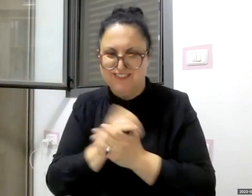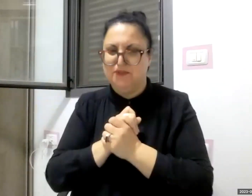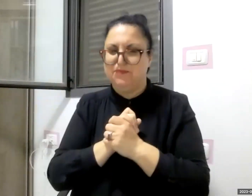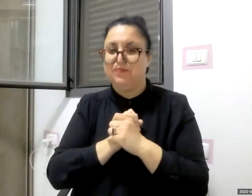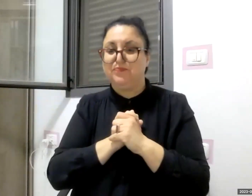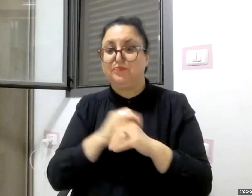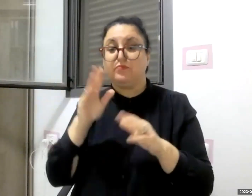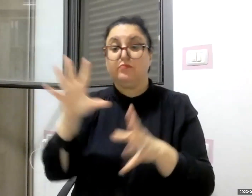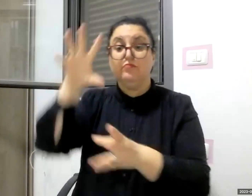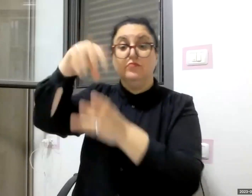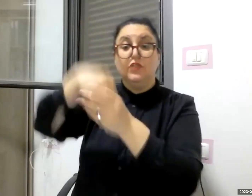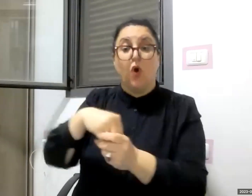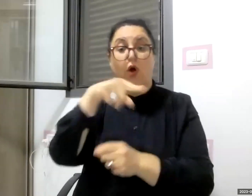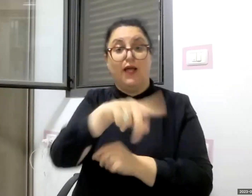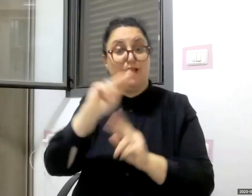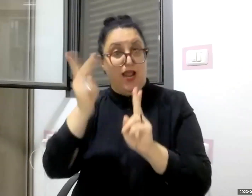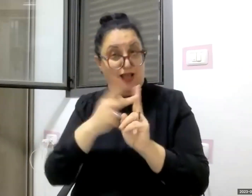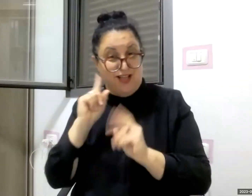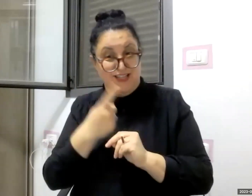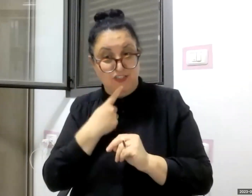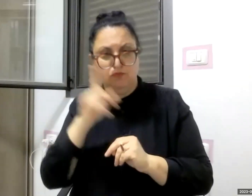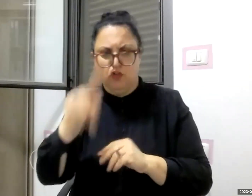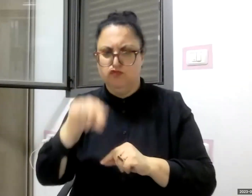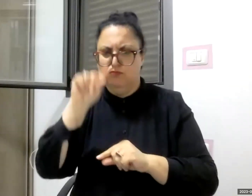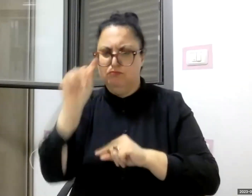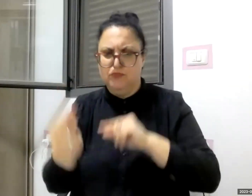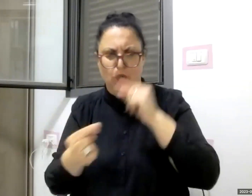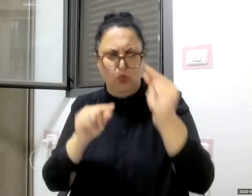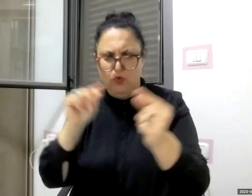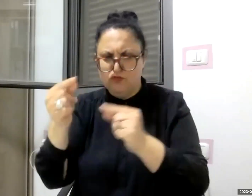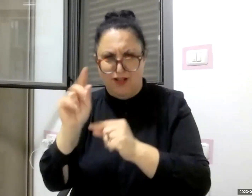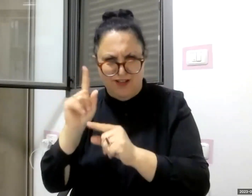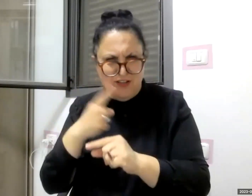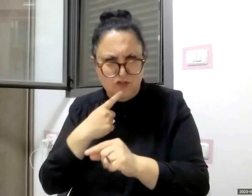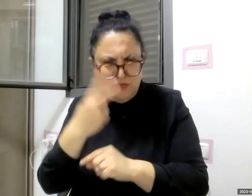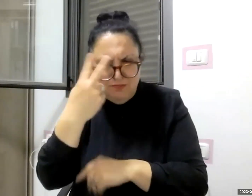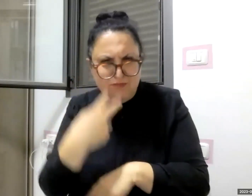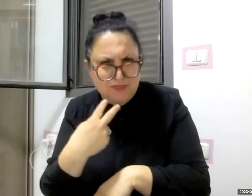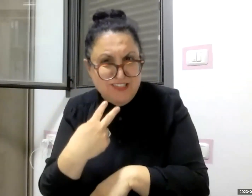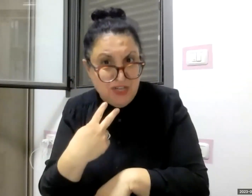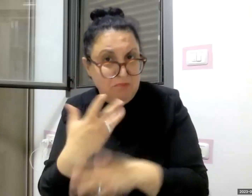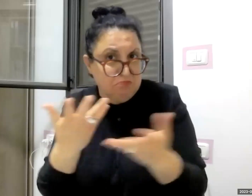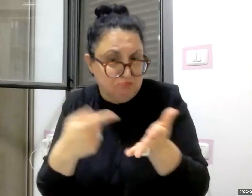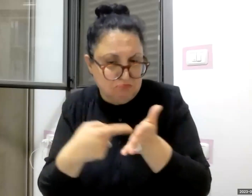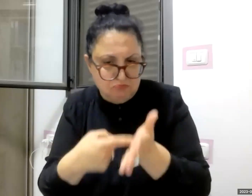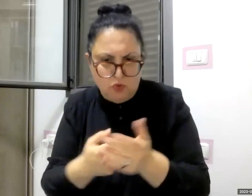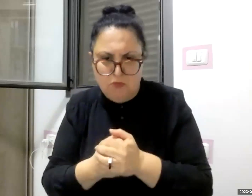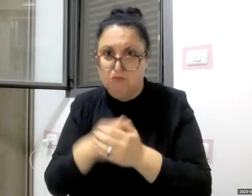התפיסה האורלית השולטת, ואם זאת בתוך קהילת החרשים יש מיעוטים רבים, יש חרשים